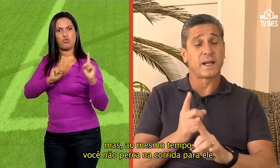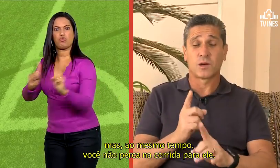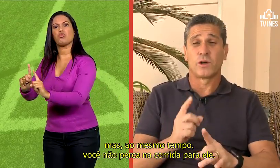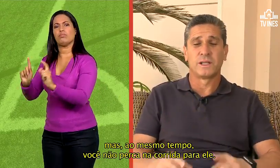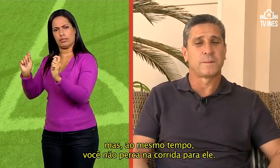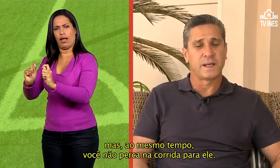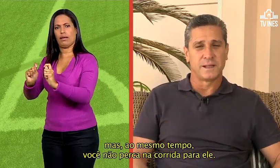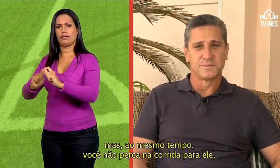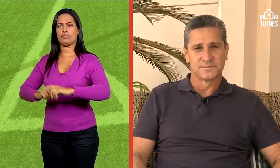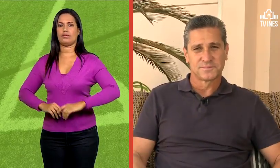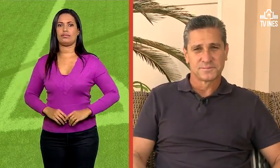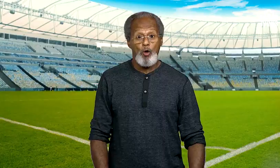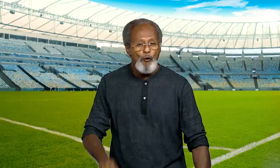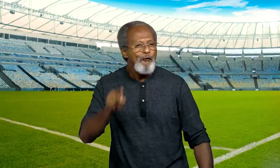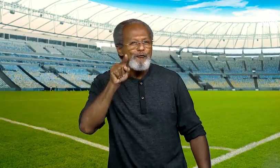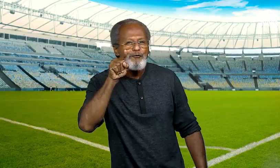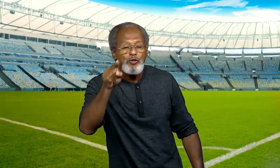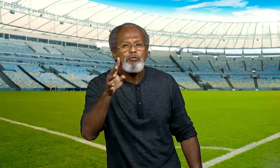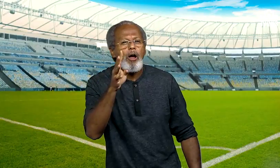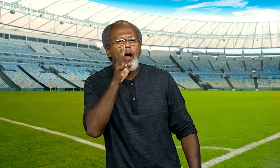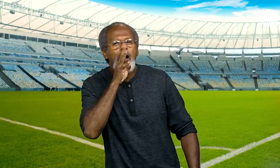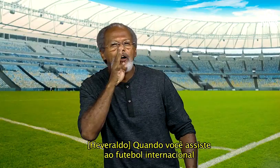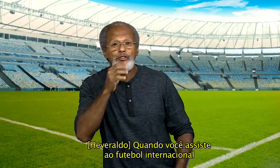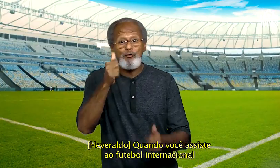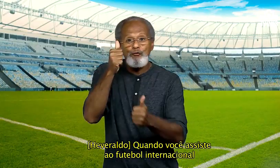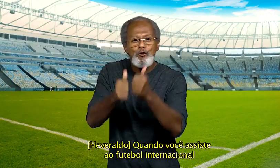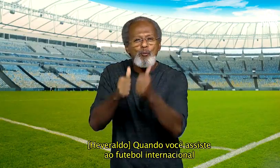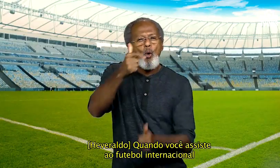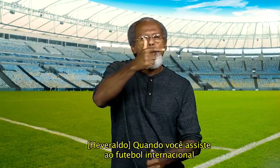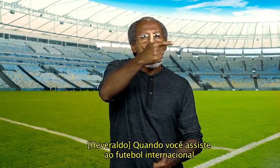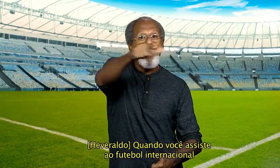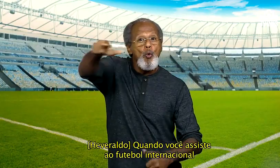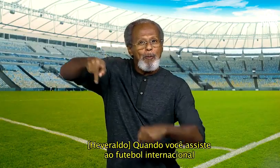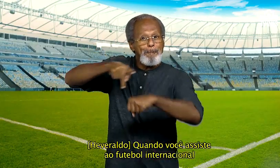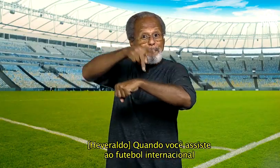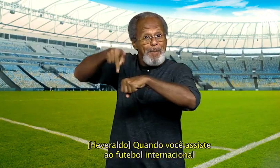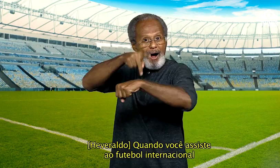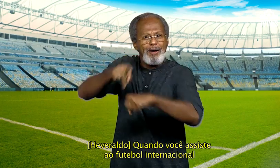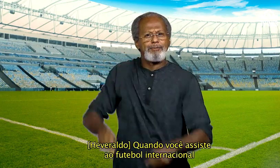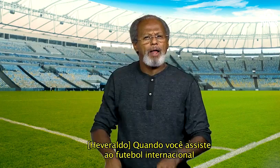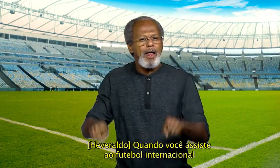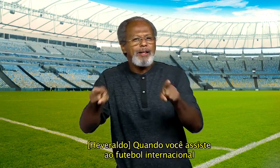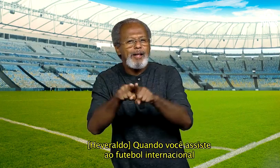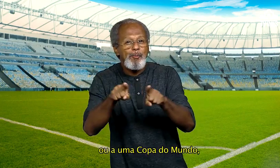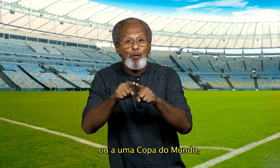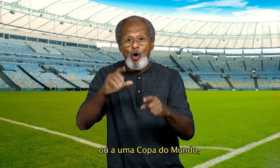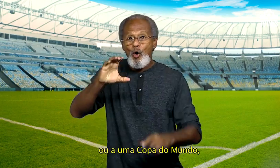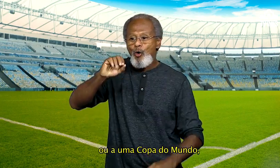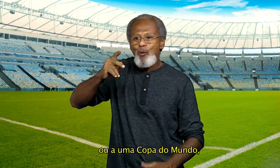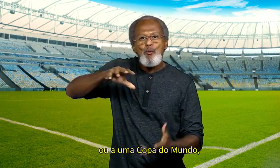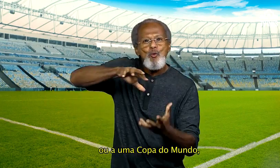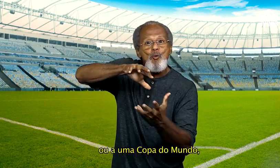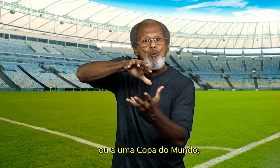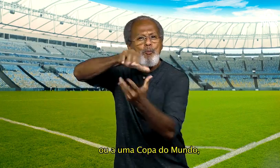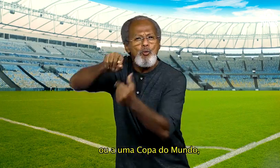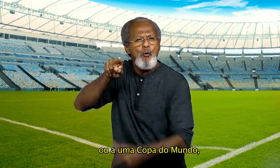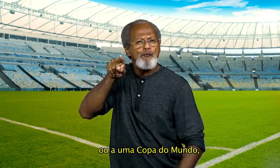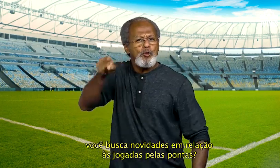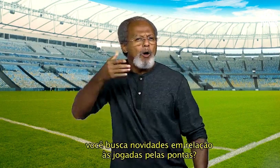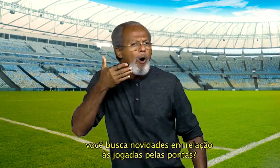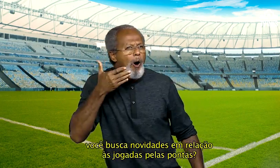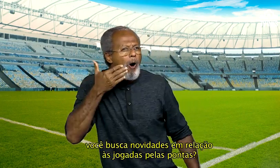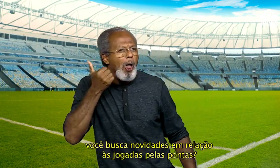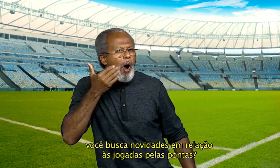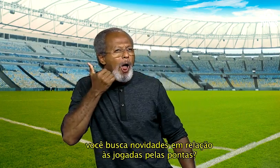você não perca na corrida para ele. Quando você assiste ao futebol internacional ou a uma Copa do Mundo,